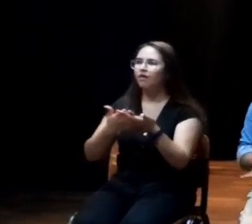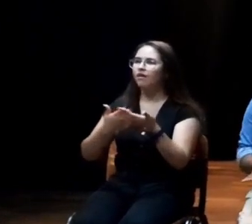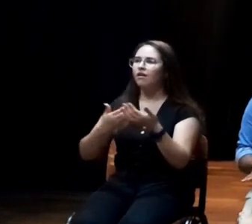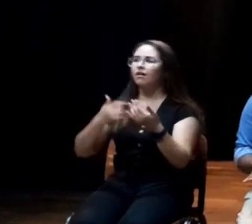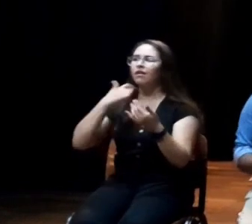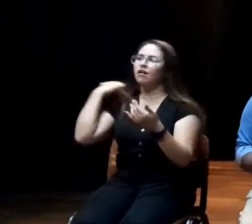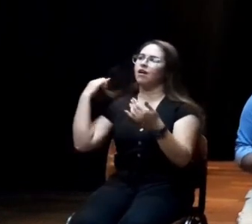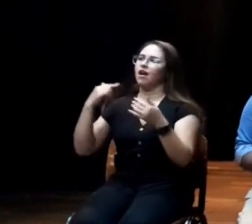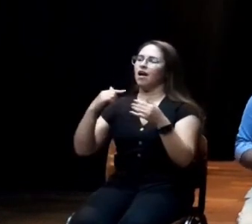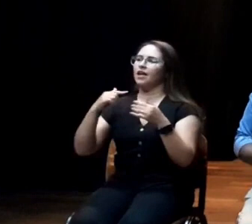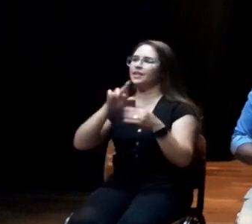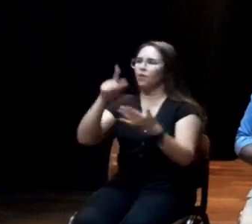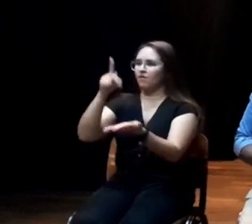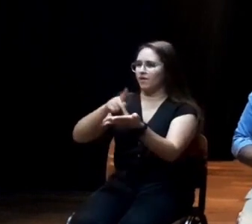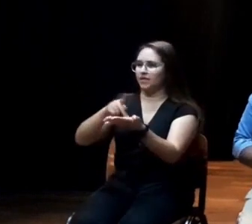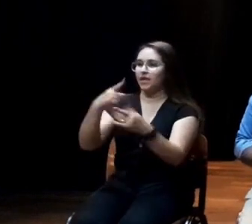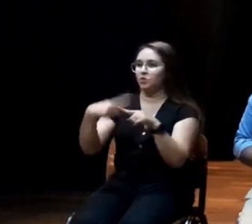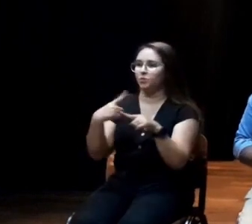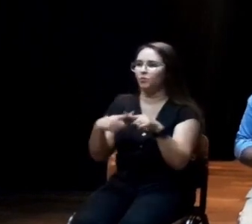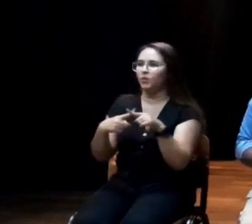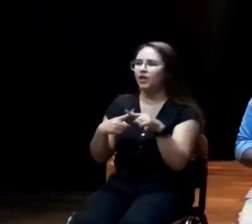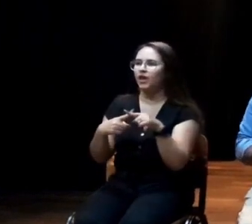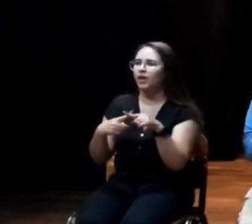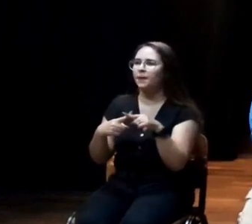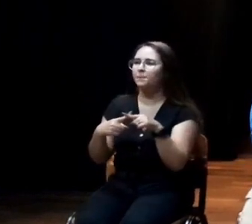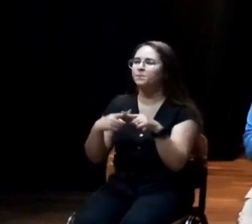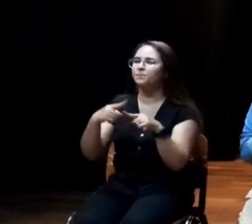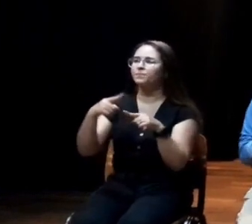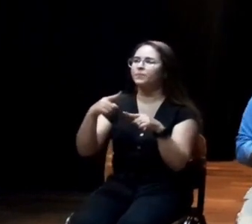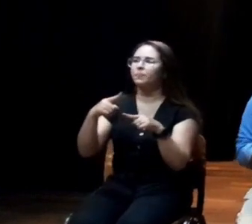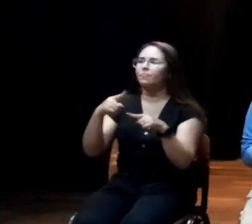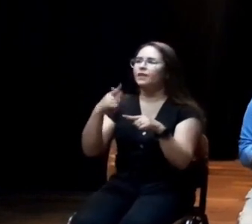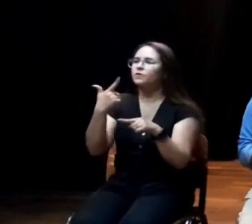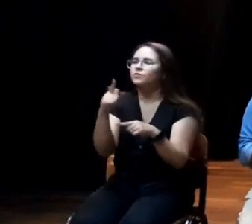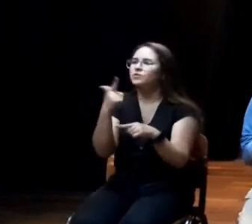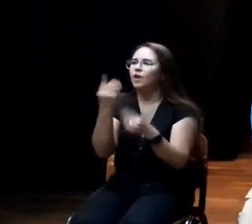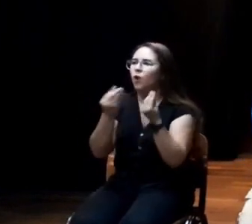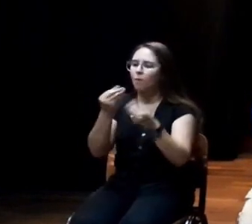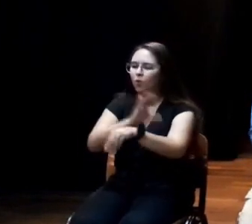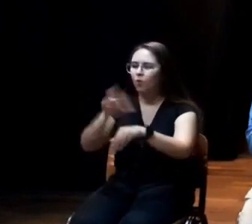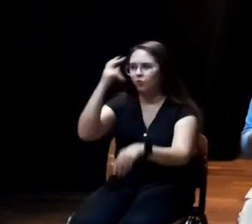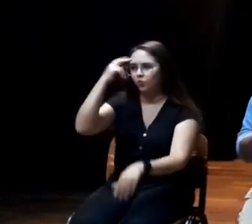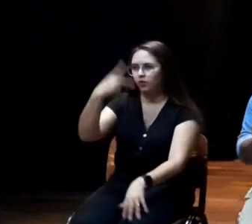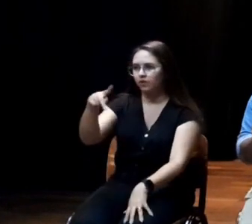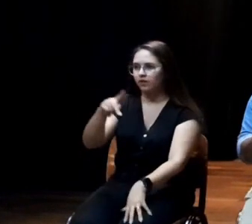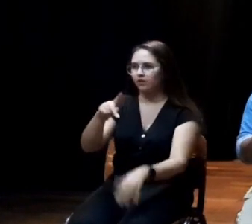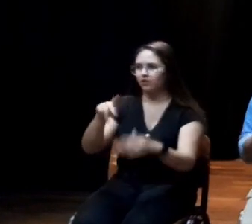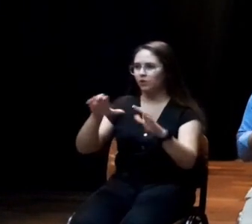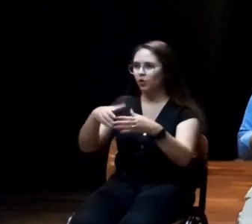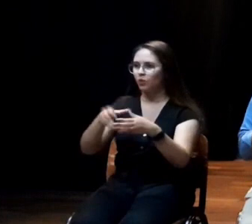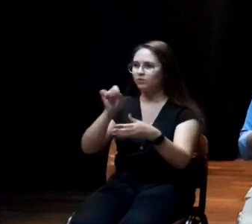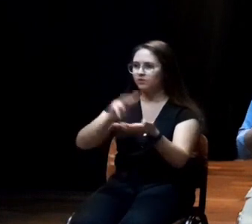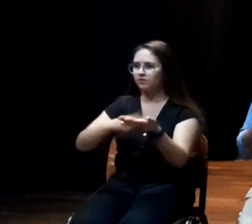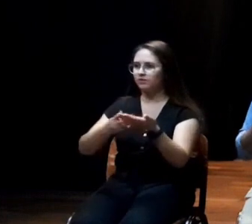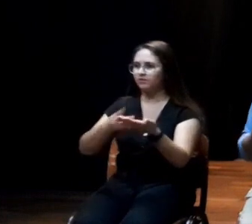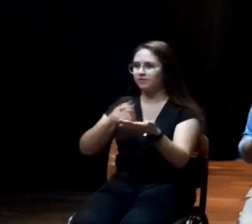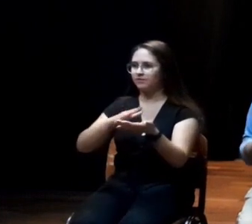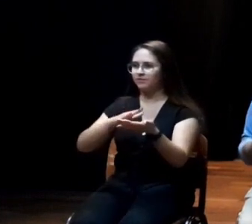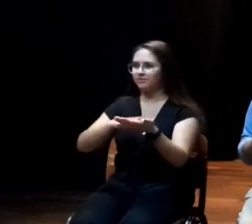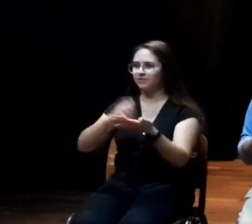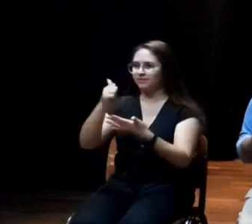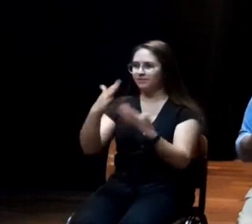não é verdade. Porque ela não dá conta de atingir a cultura daquele grupo. Se eu faço uma tradução literal, às vezes eu posso